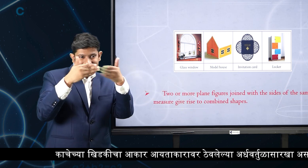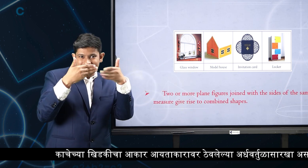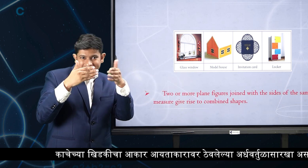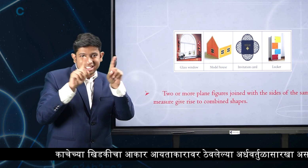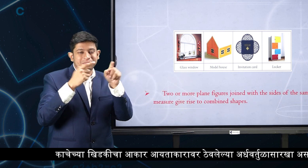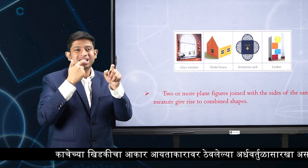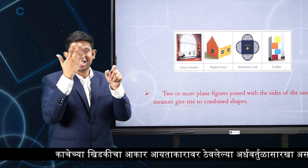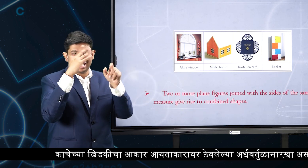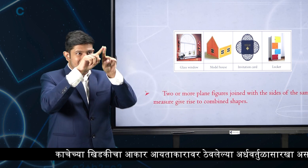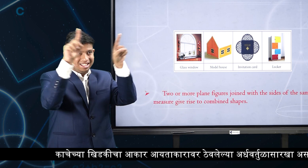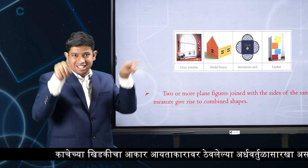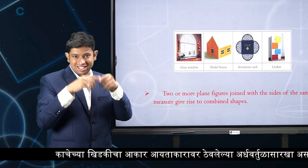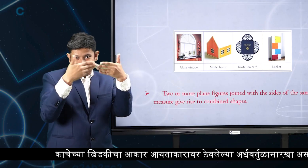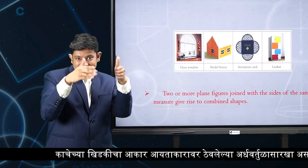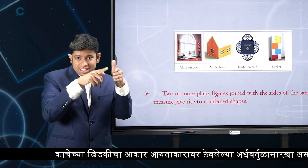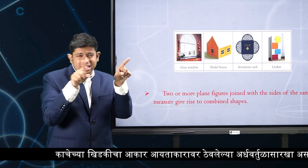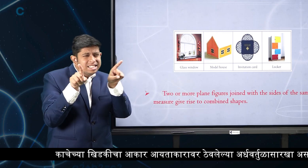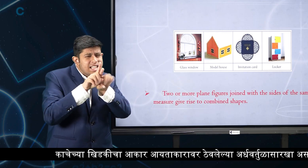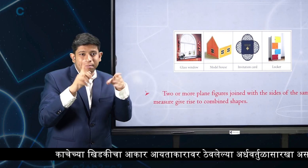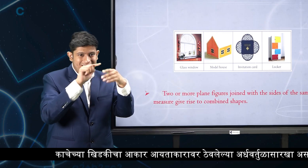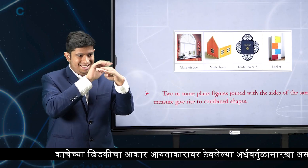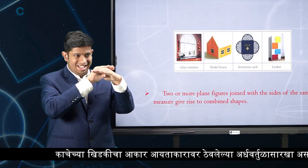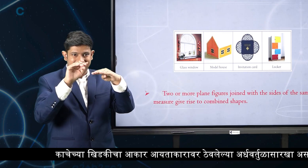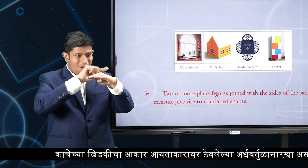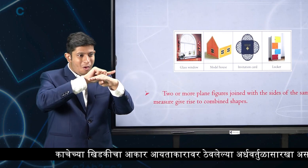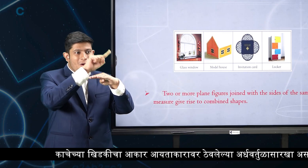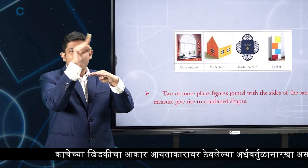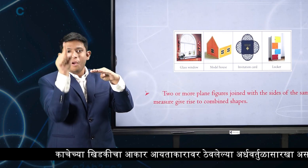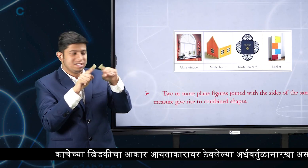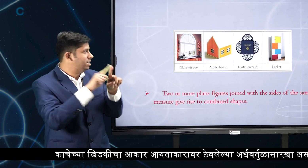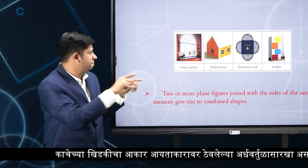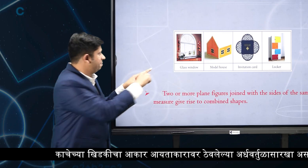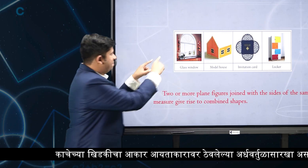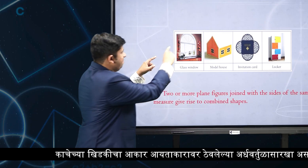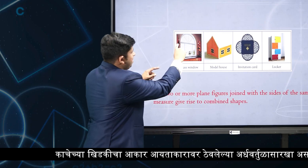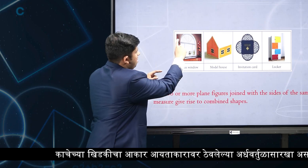काचेच्या खिडकीचा आकार आयताकारावर ठेवलेल्या अर्धवर्तुळासारखा असतो.